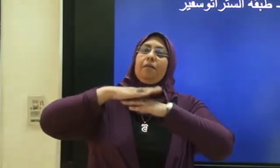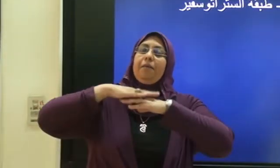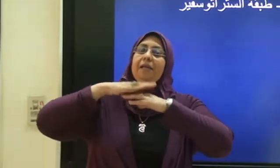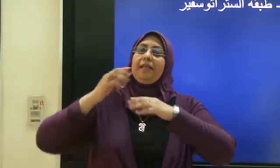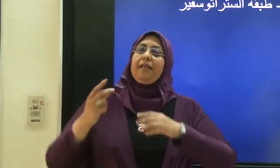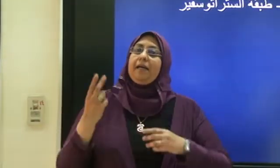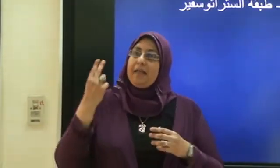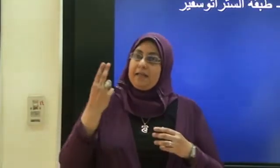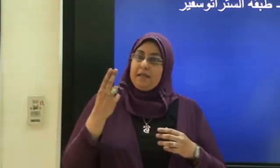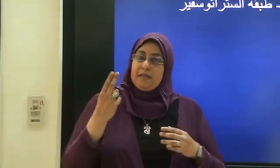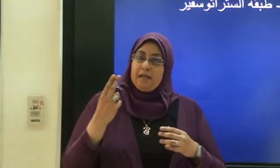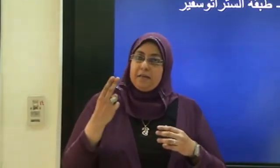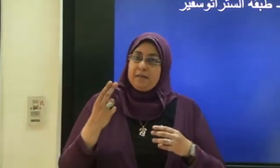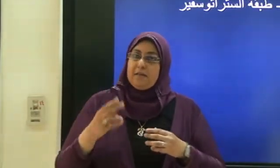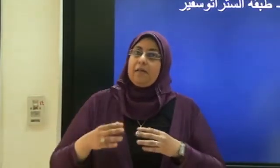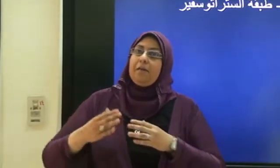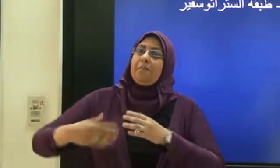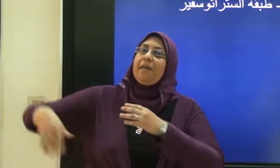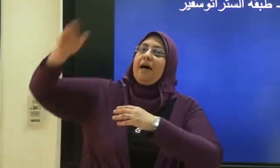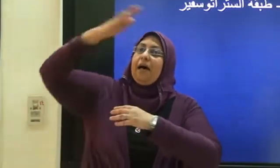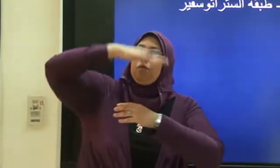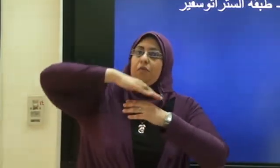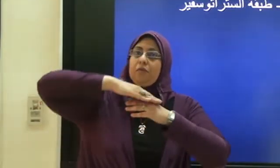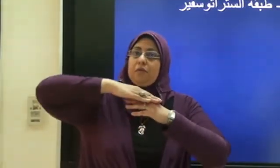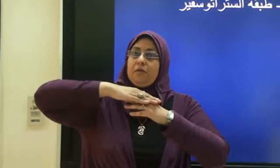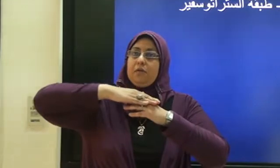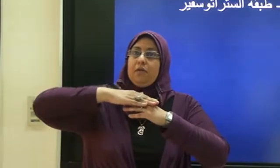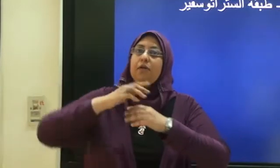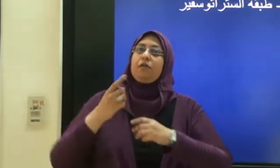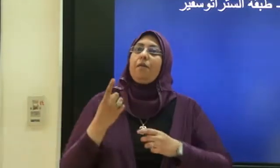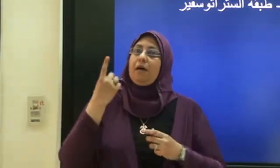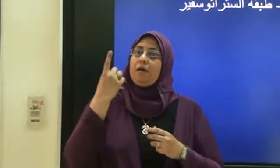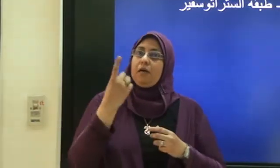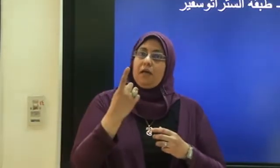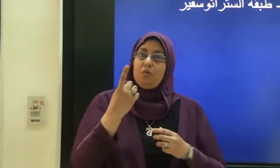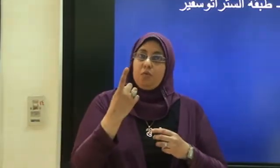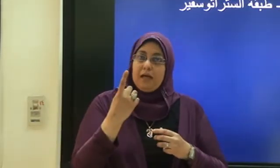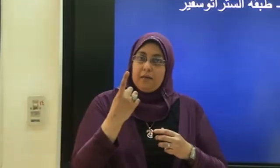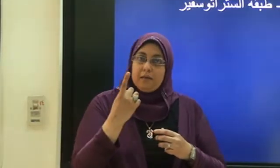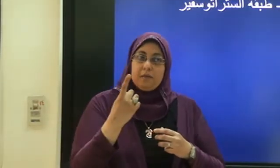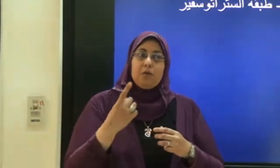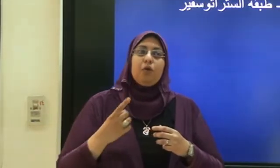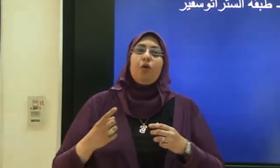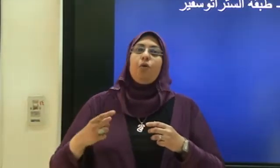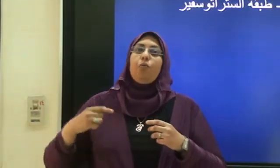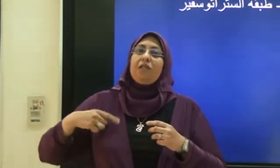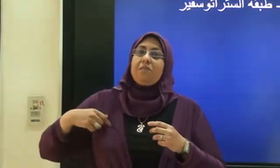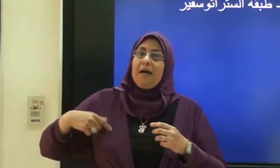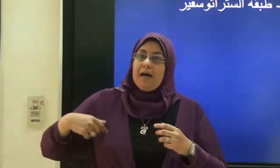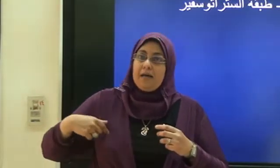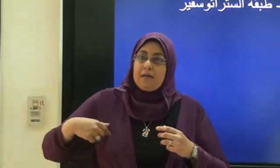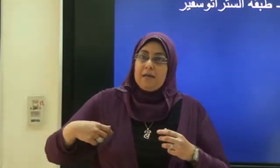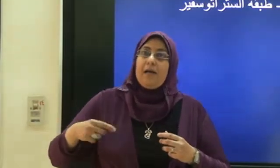الطبقة بتاعتنا التانية بتعادل الطبقة الأولى واسمها